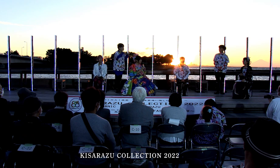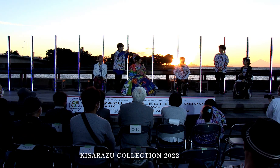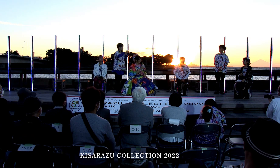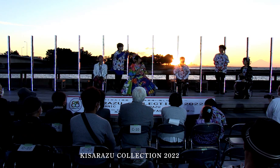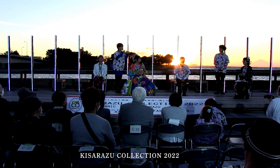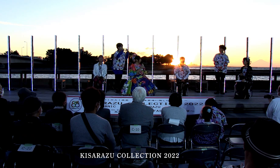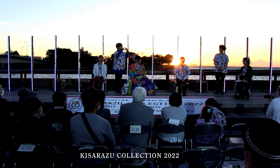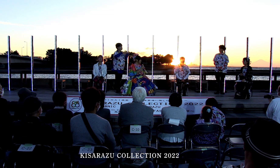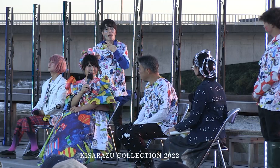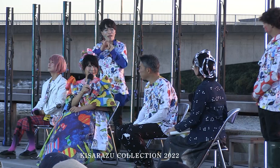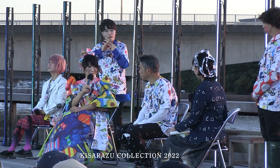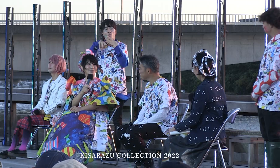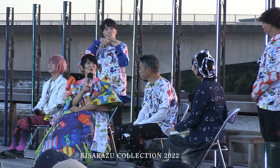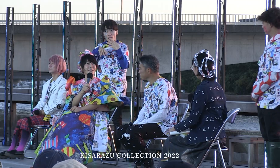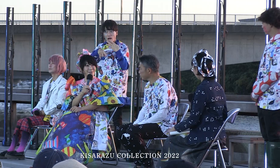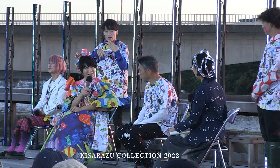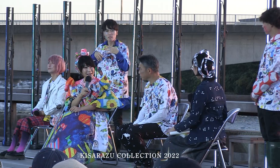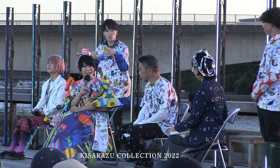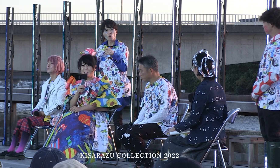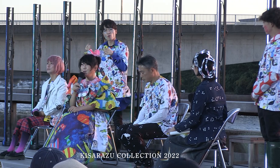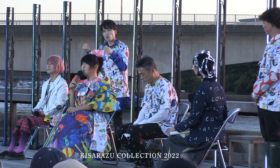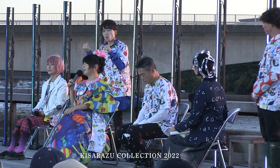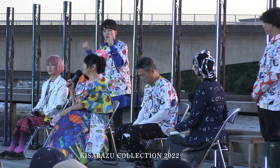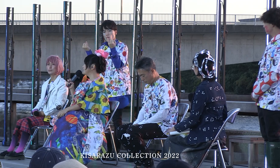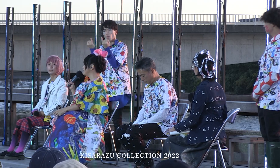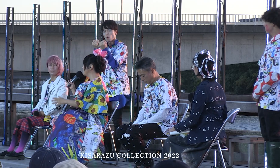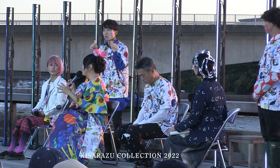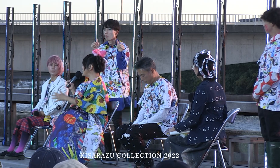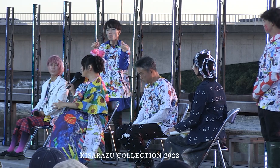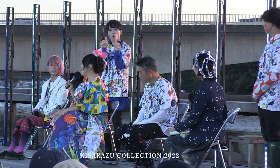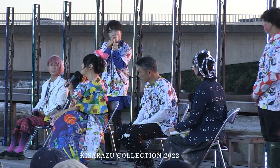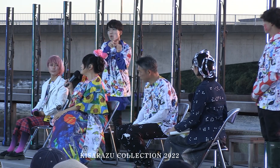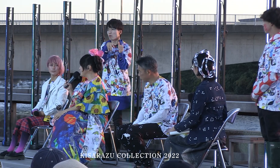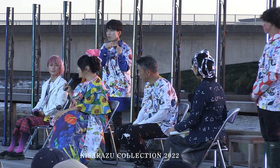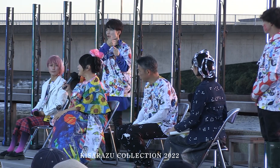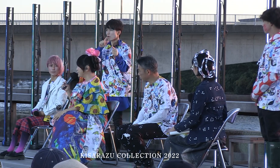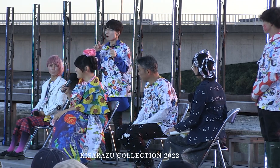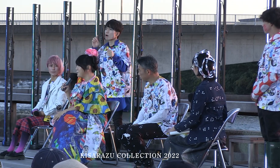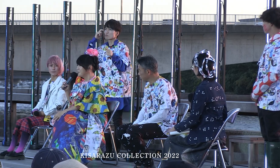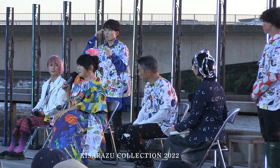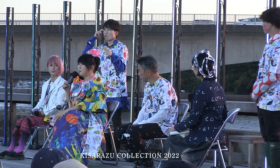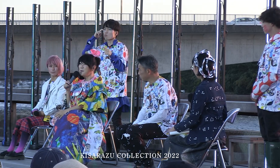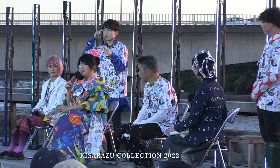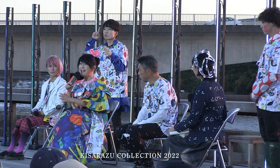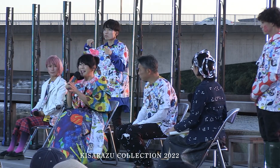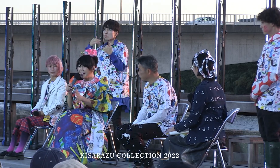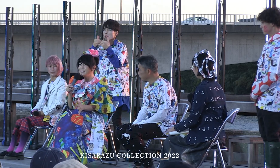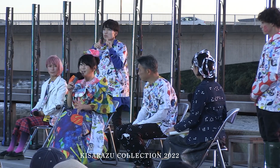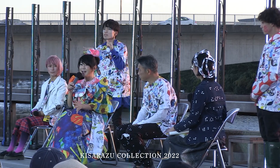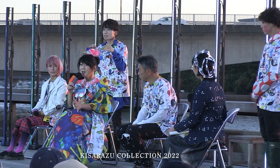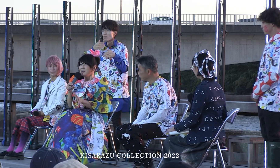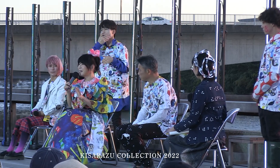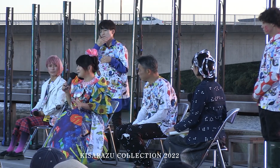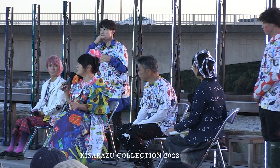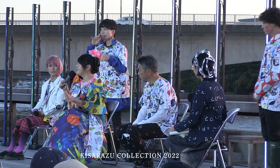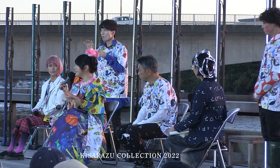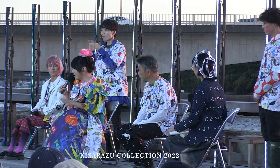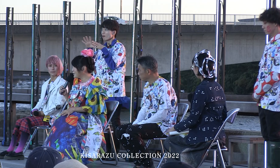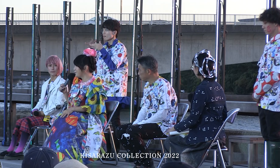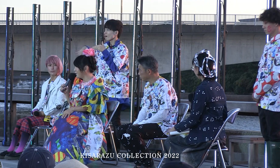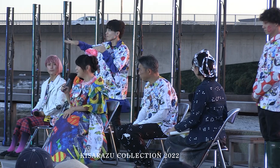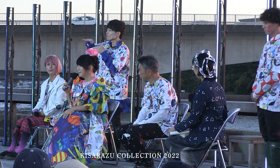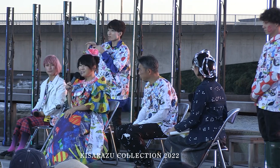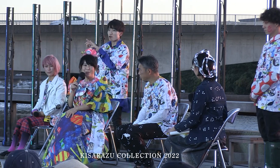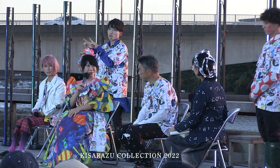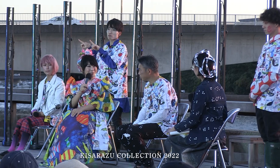例だったり同性婚だったりすると思うんですよね。その人たちのためには重要なこと、でも関係ない人には何も変わら